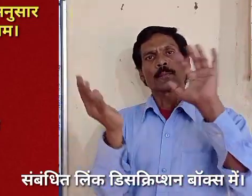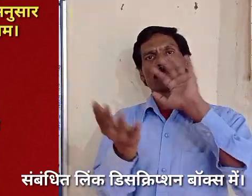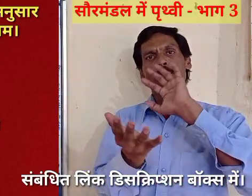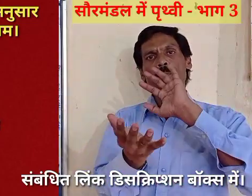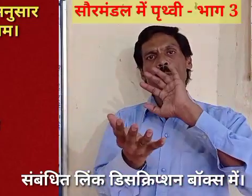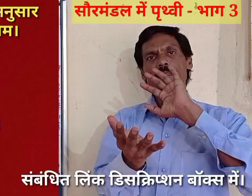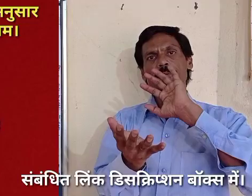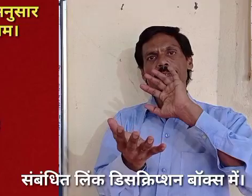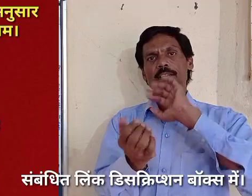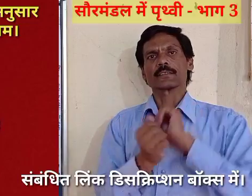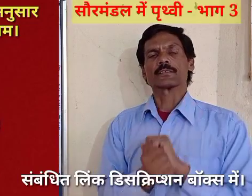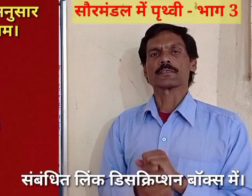पृथ्वी,